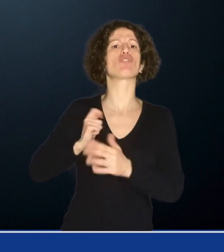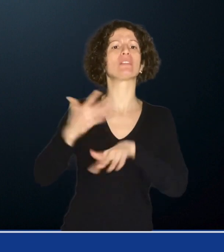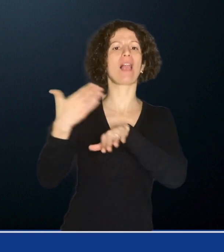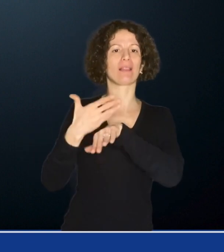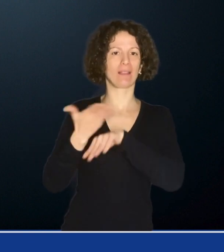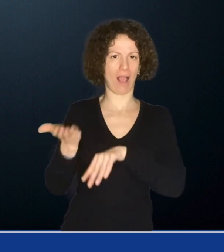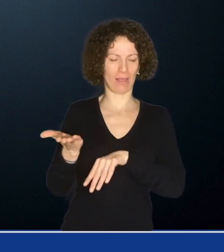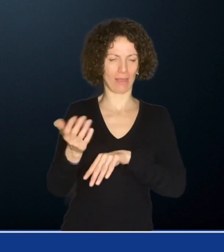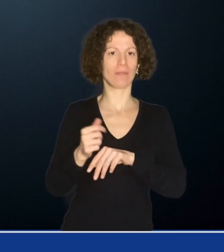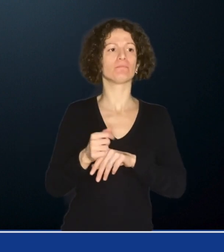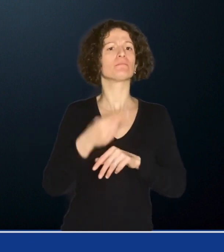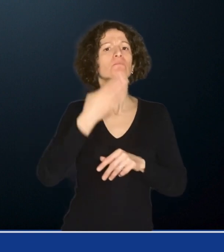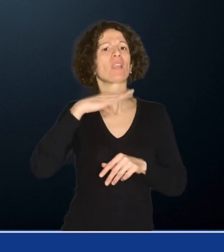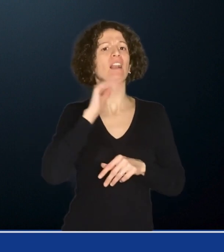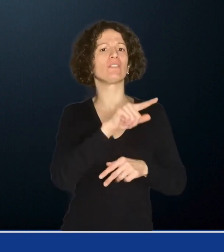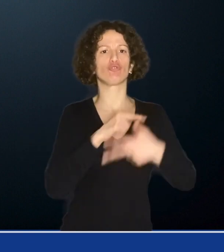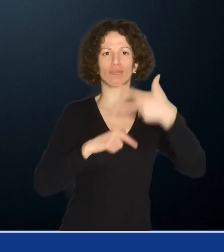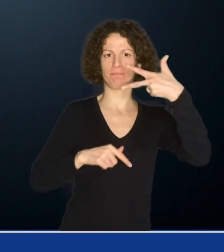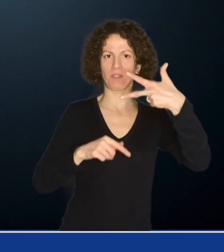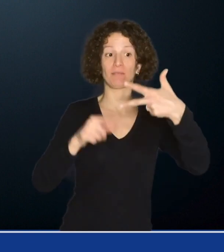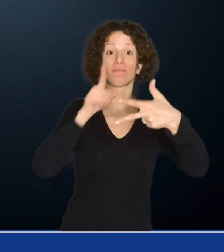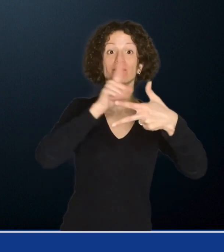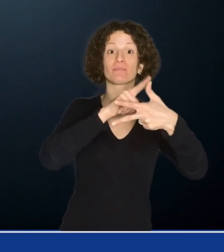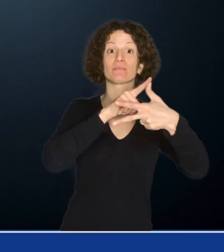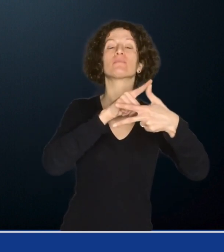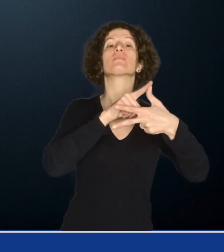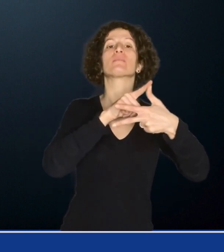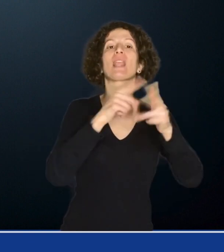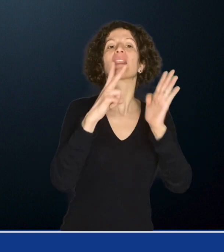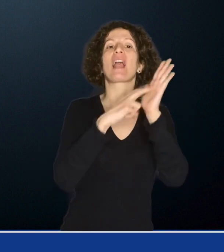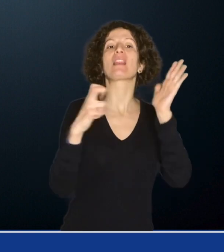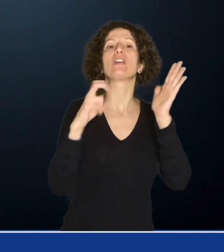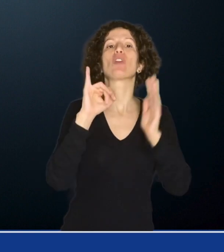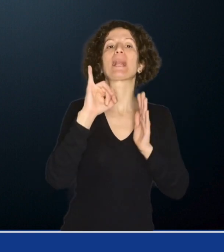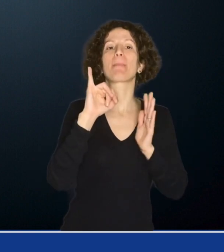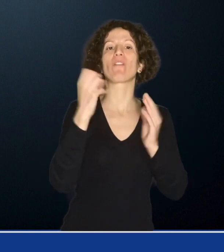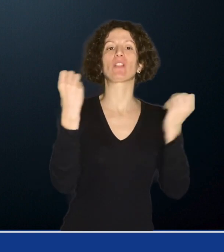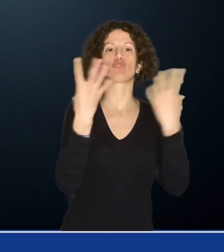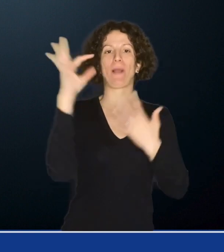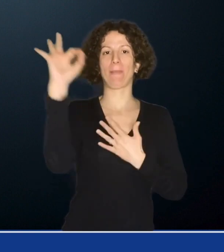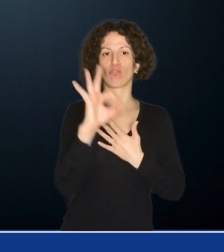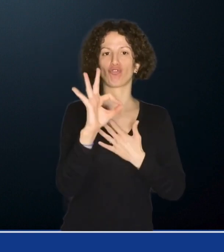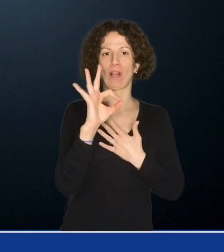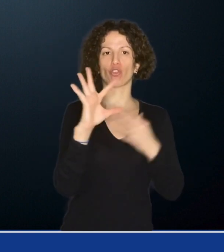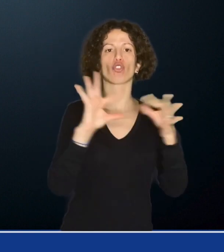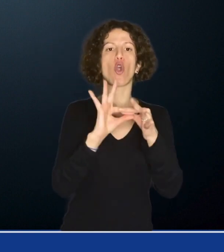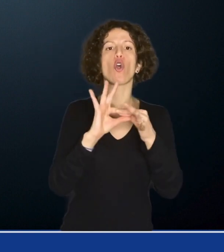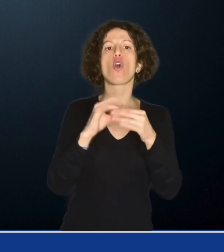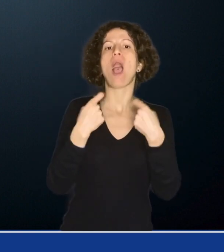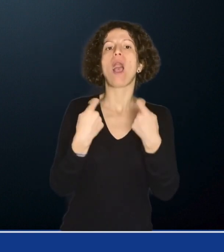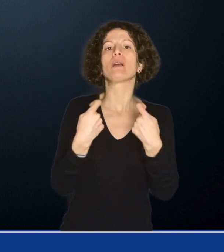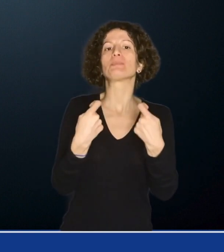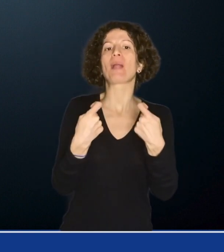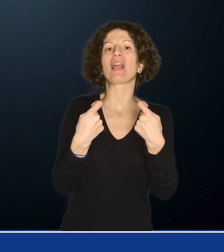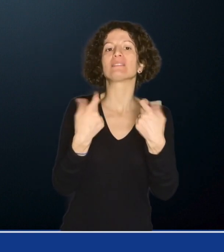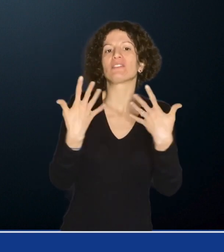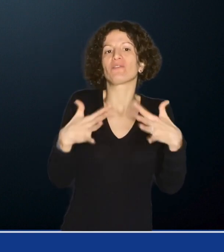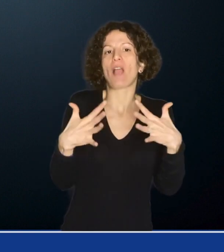fiscali 1 detrazione IRPEF del 19% della spesa sostenuta per l'acquisto